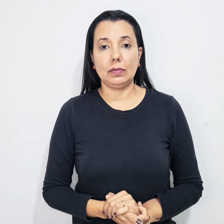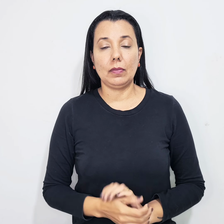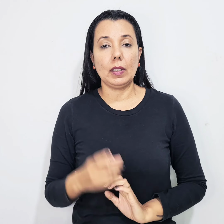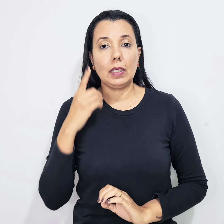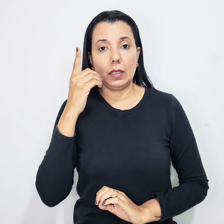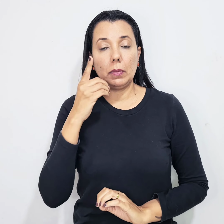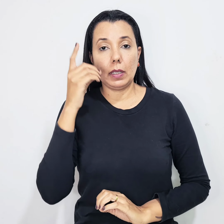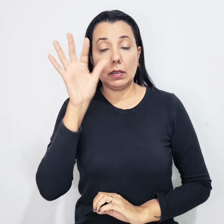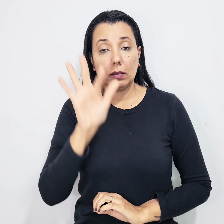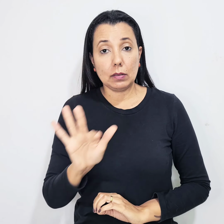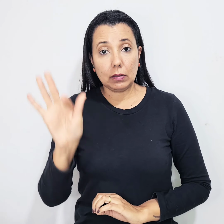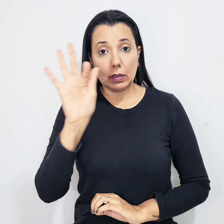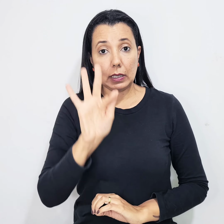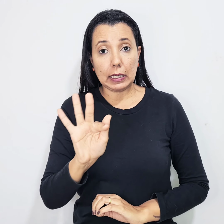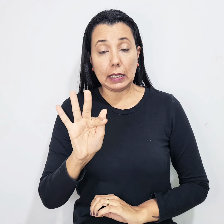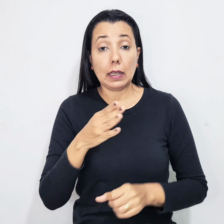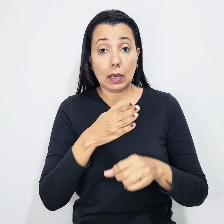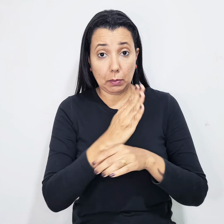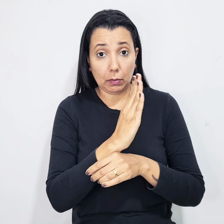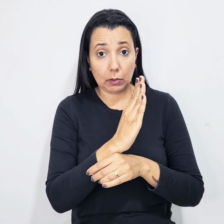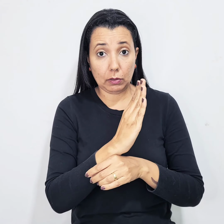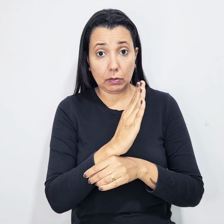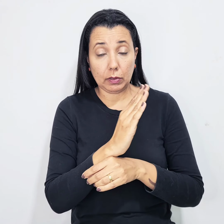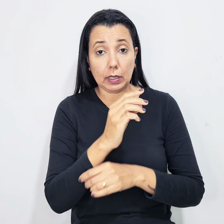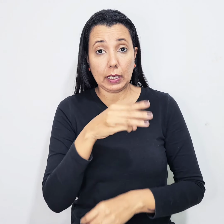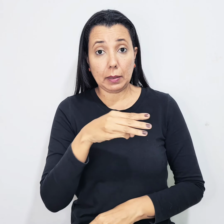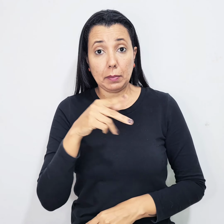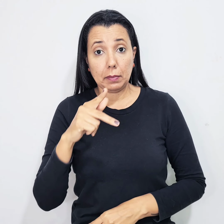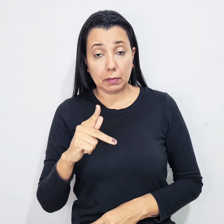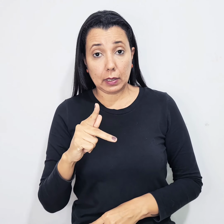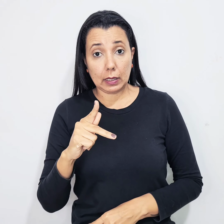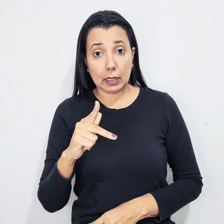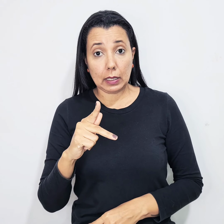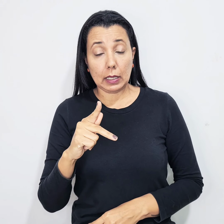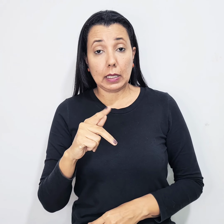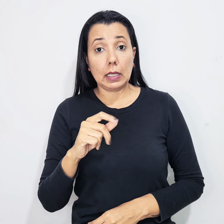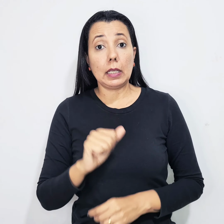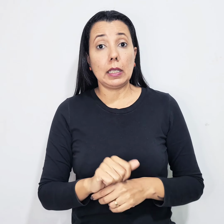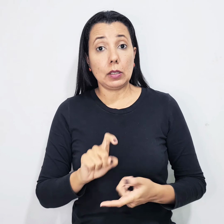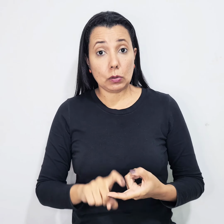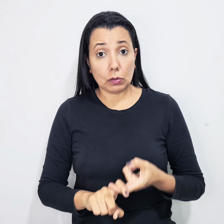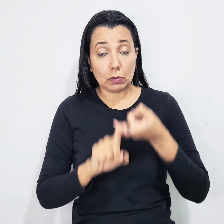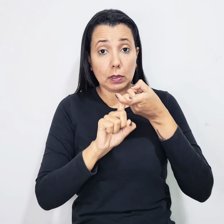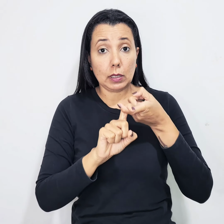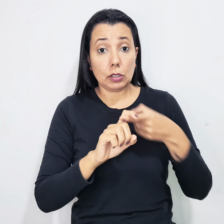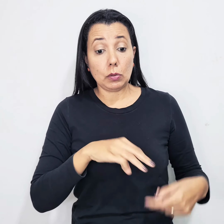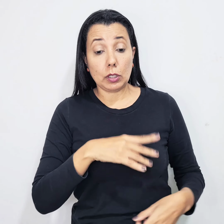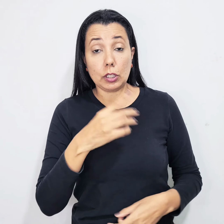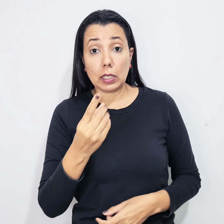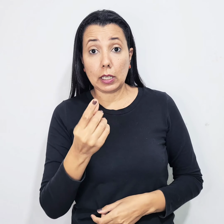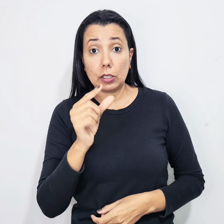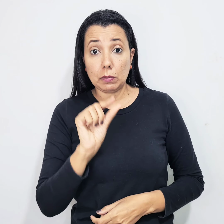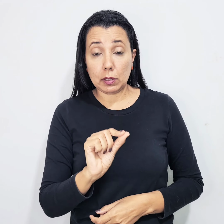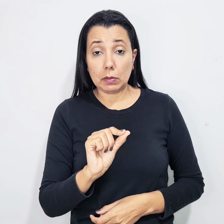deputados federais aprovam MP que suspende quantidade mínima de dias